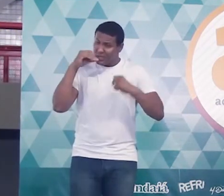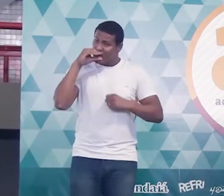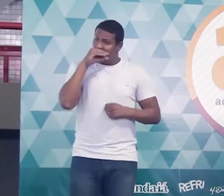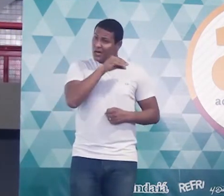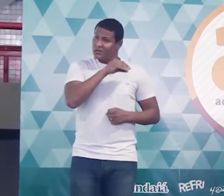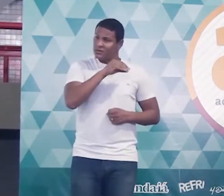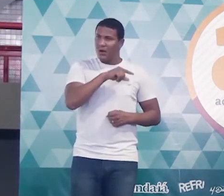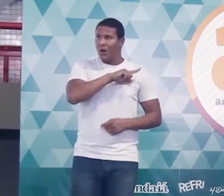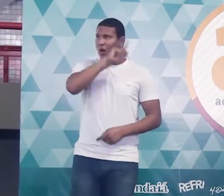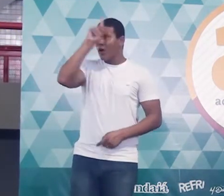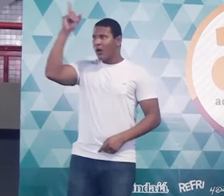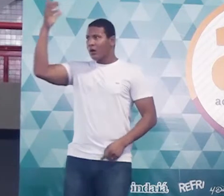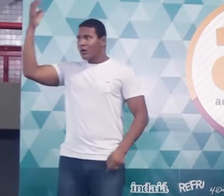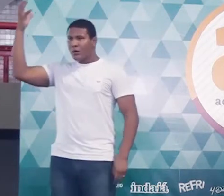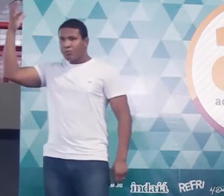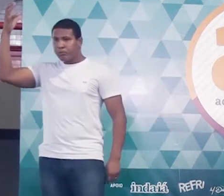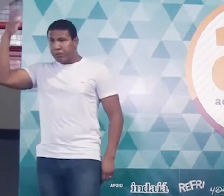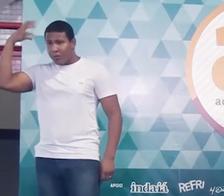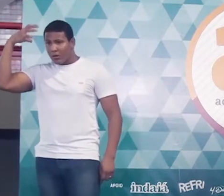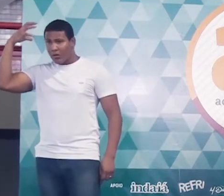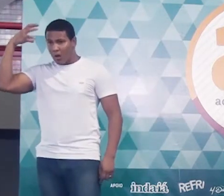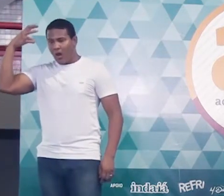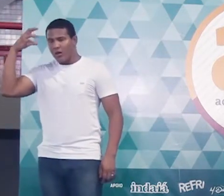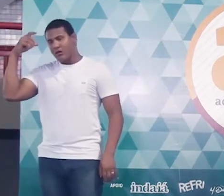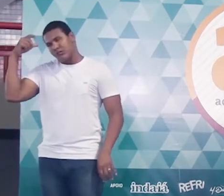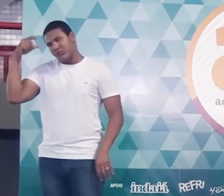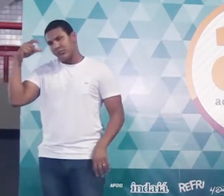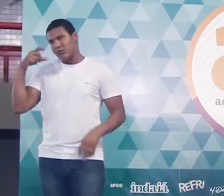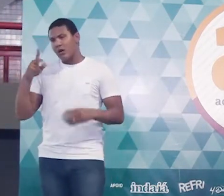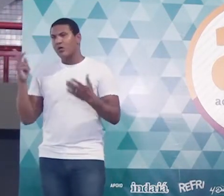é pouco em relação ao seu corpo, tá certo?